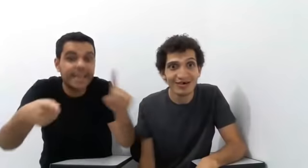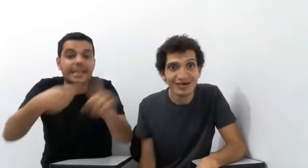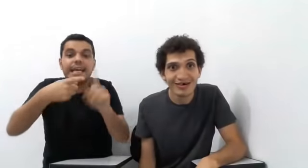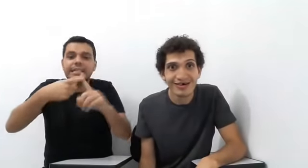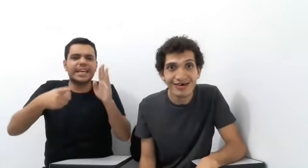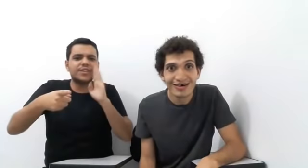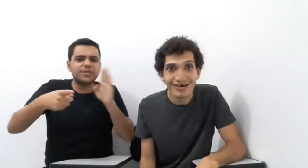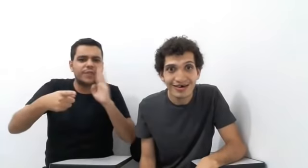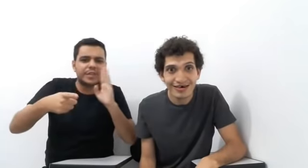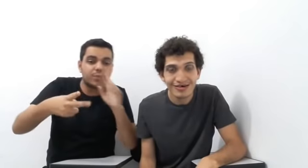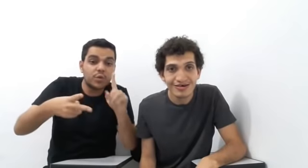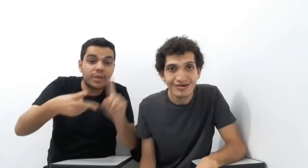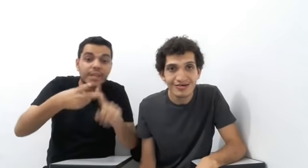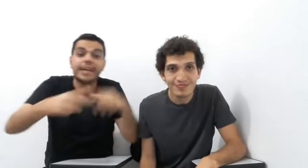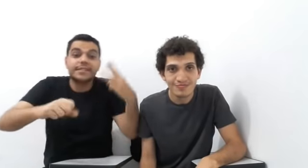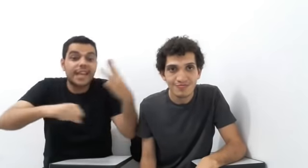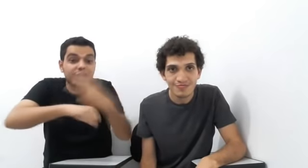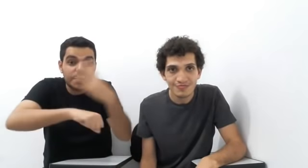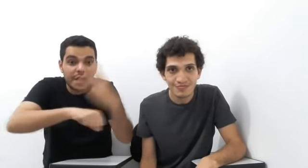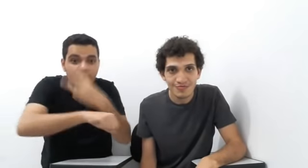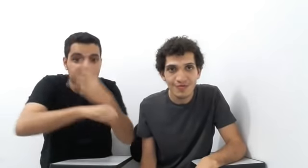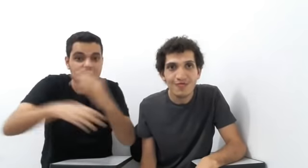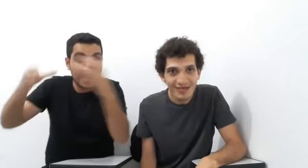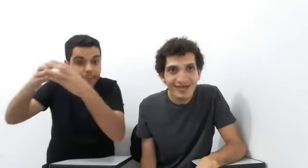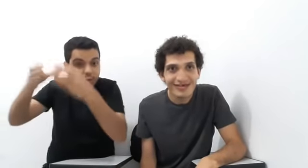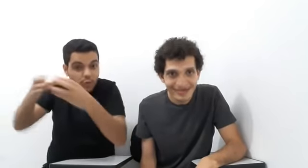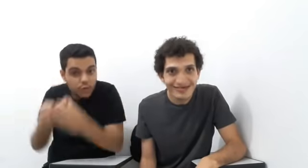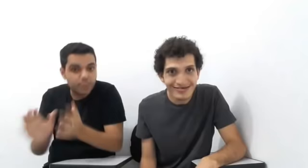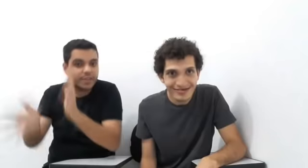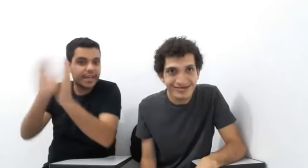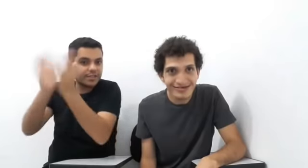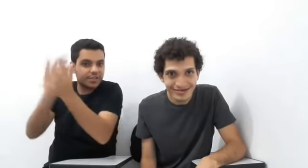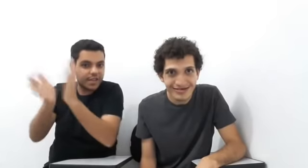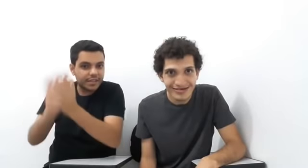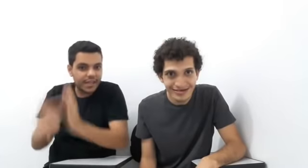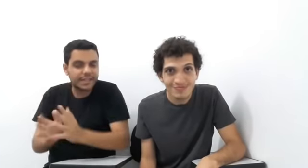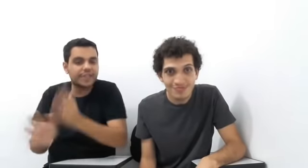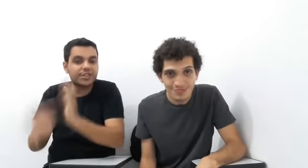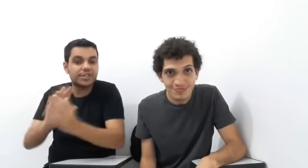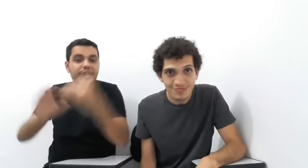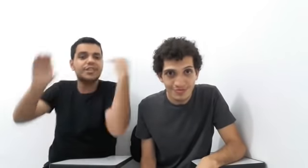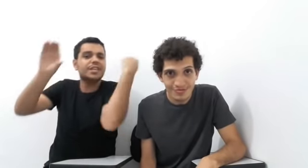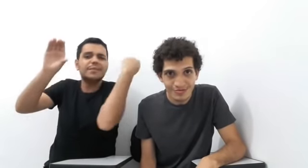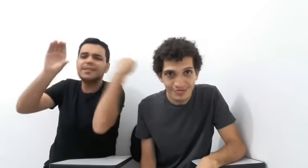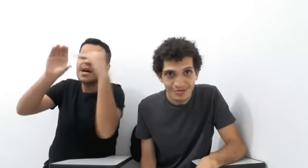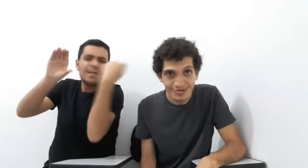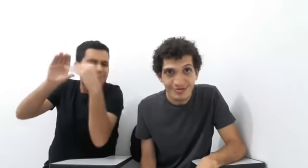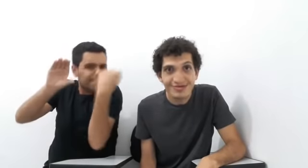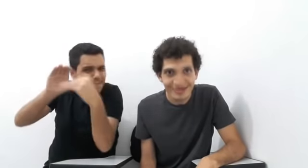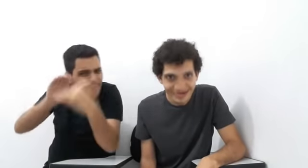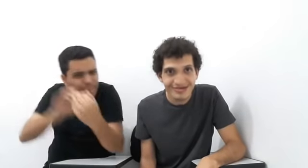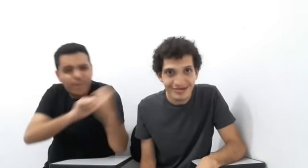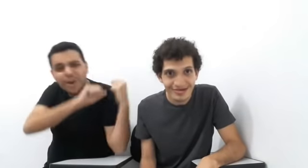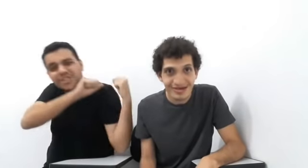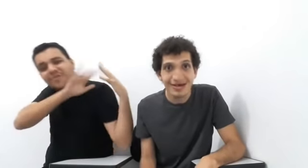ele, seja no Facebook, seja também no WhatsApp, nos grupos que a gente tem de Libras. Pode